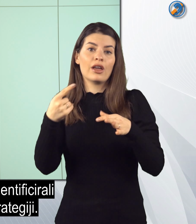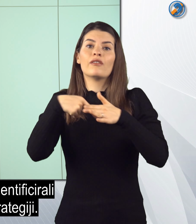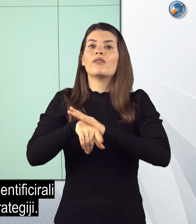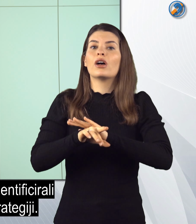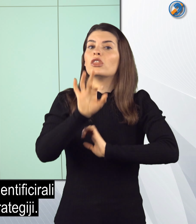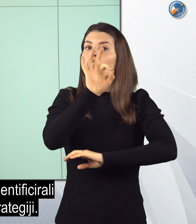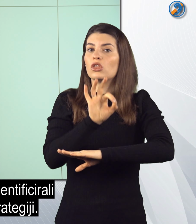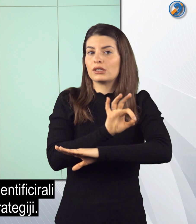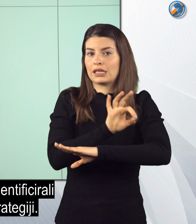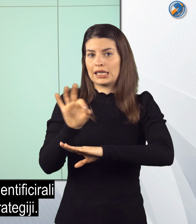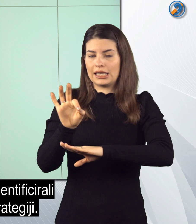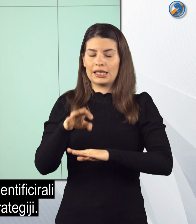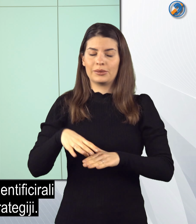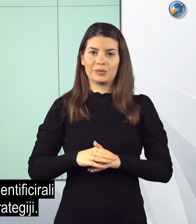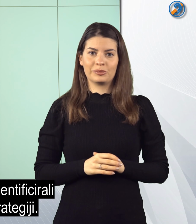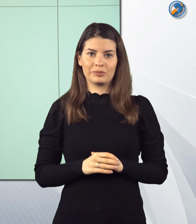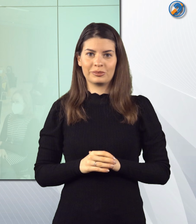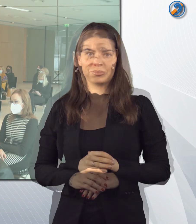v novi strategiji.